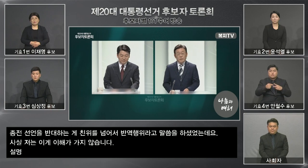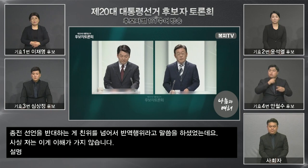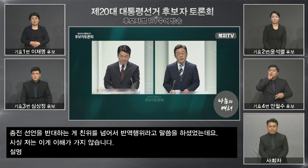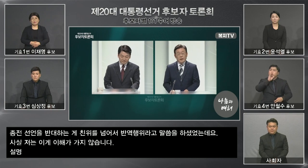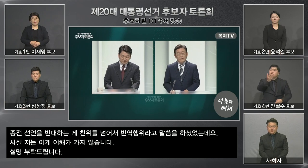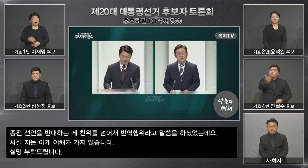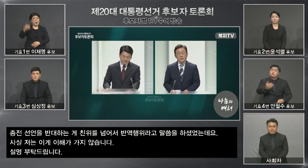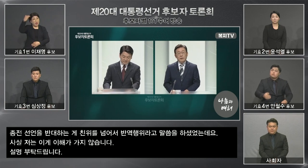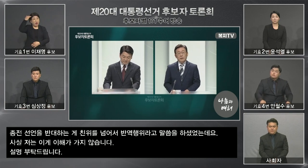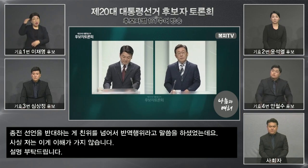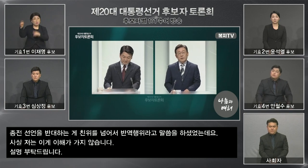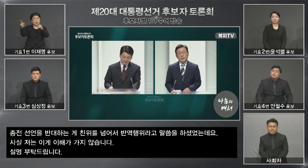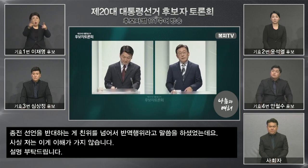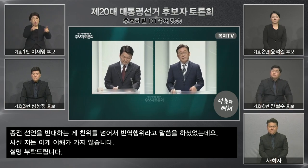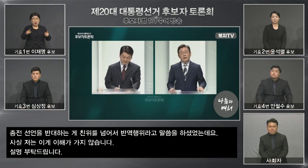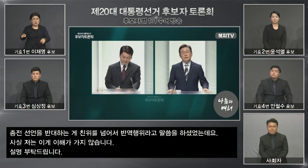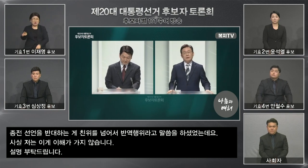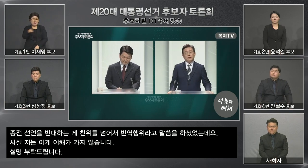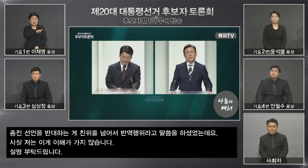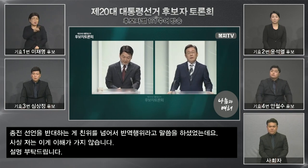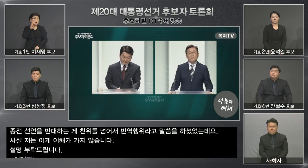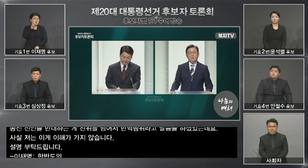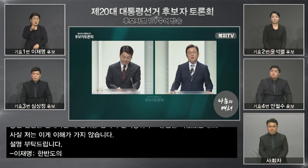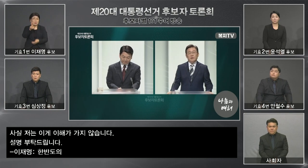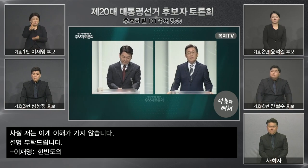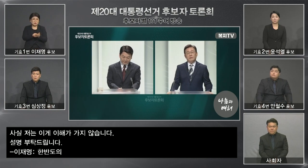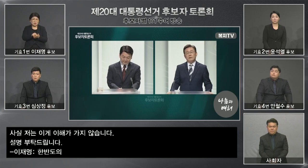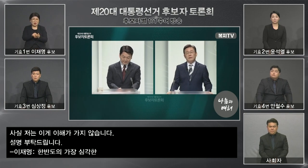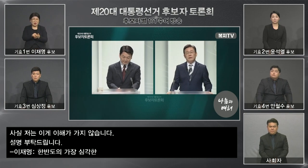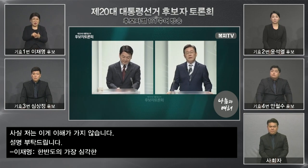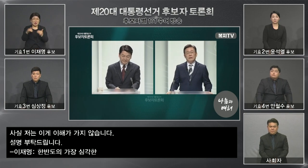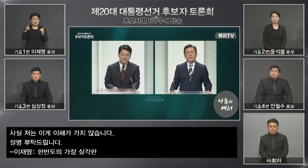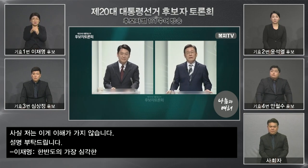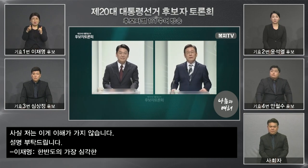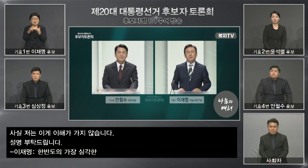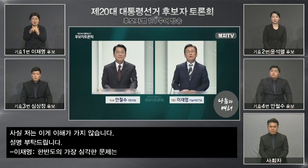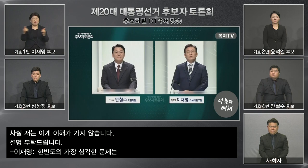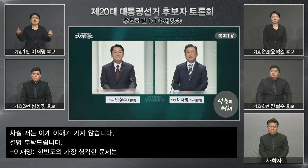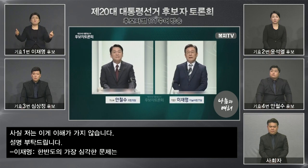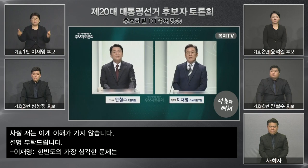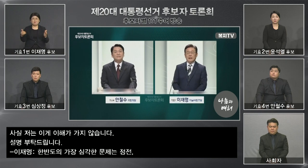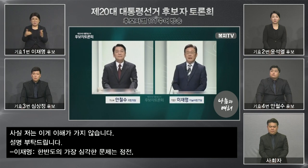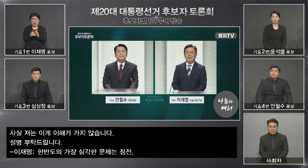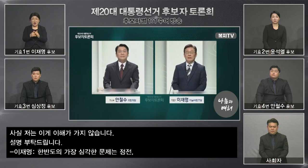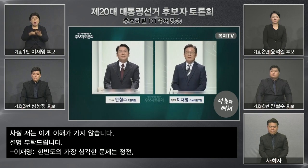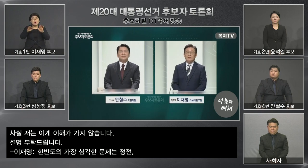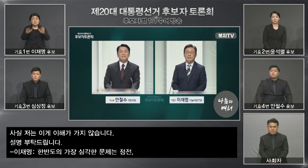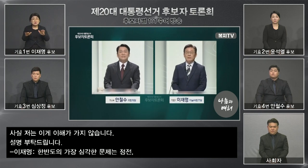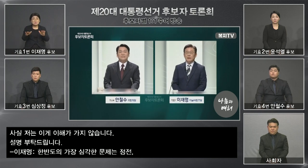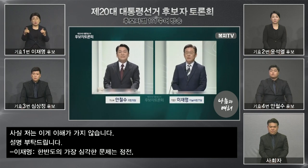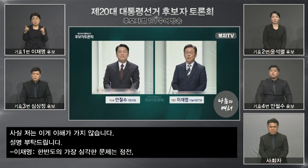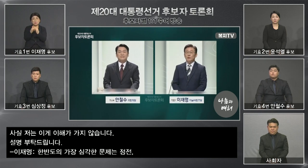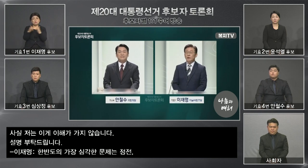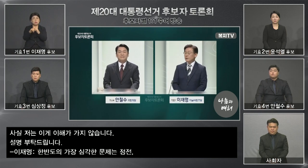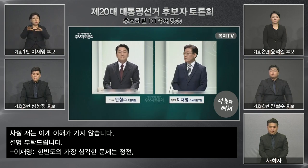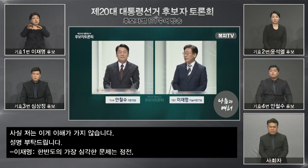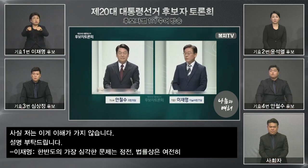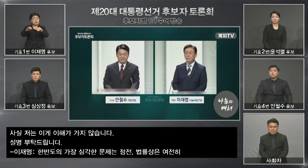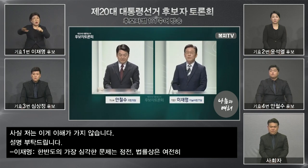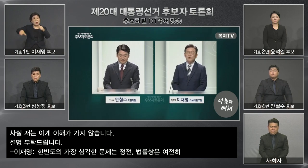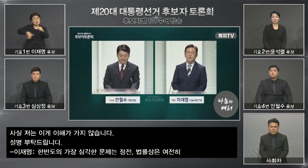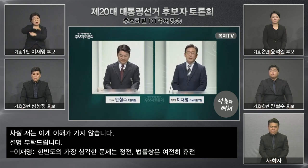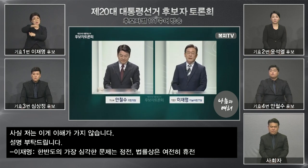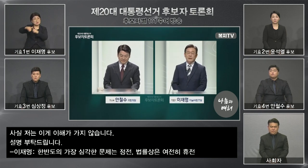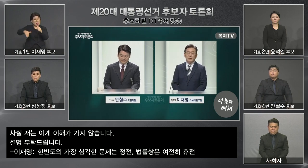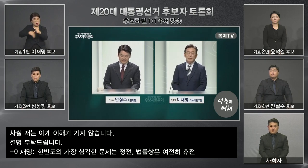한반도의 가장 심각한 문제는 정전, 법률상은 여전히 휴전 상태다. 전쟁이 종료된 것은